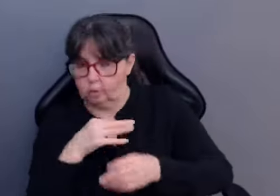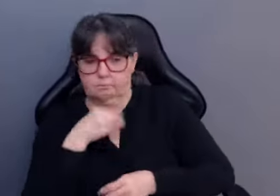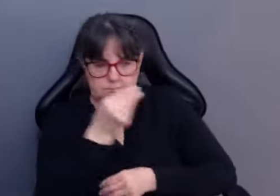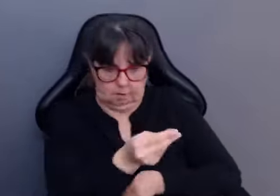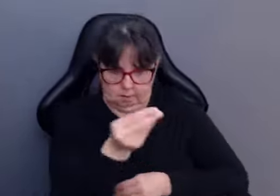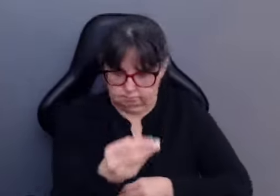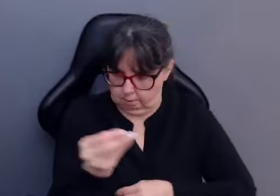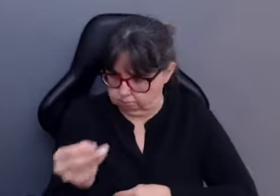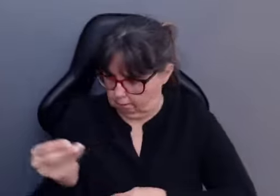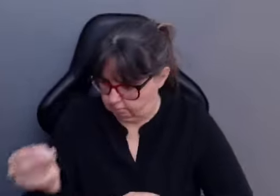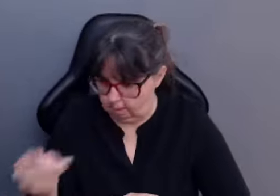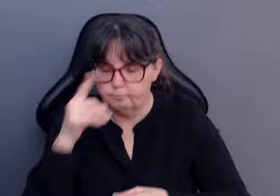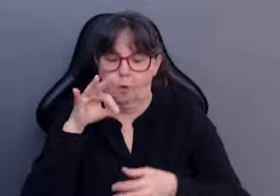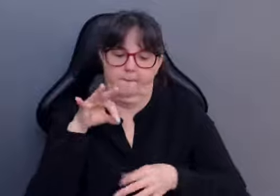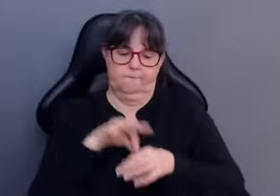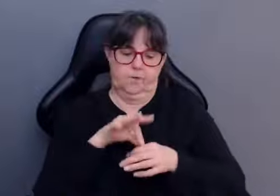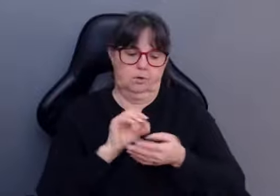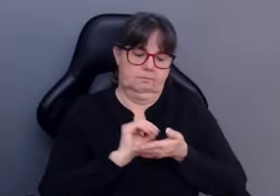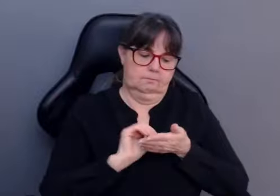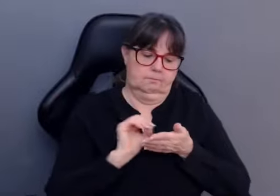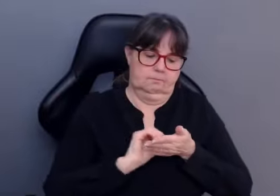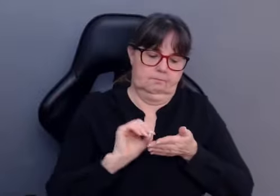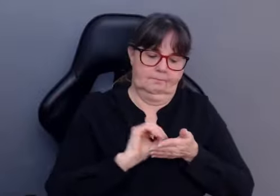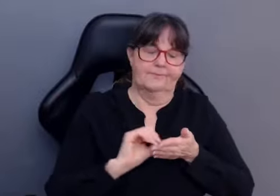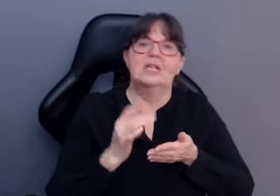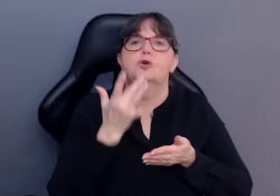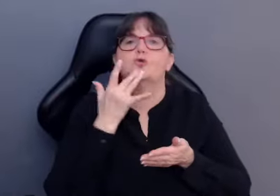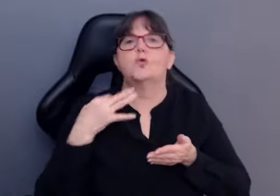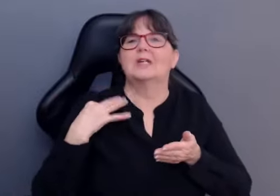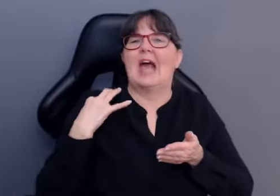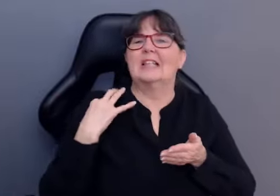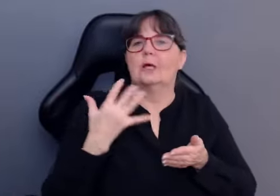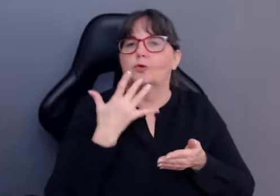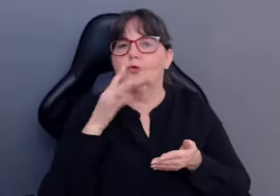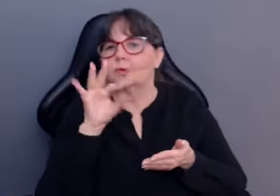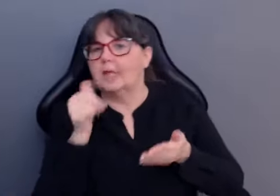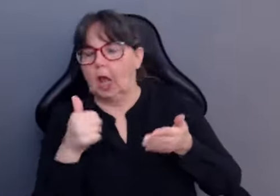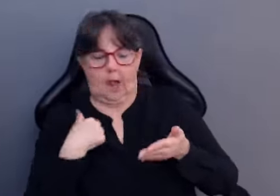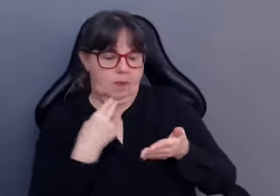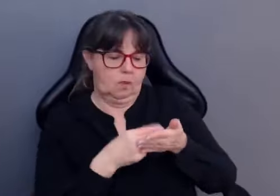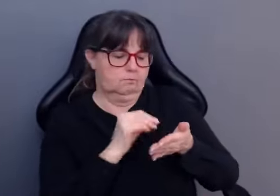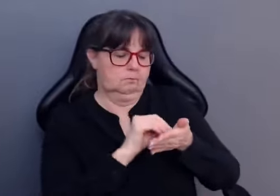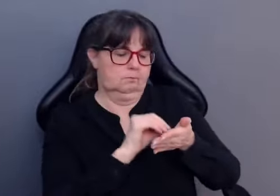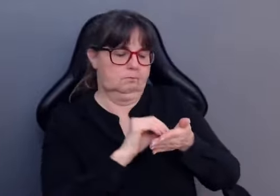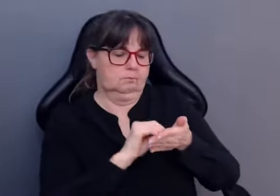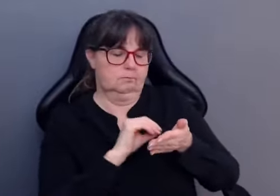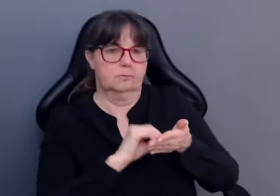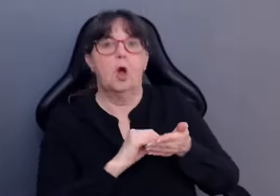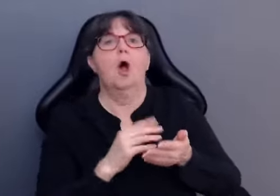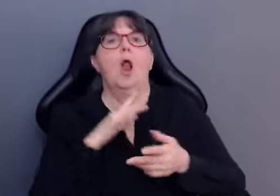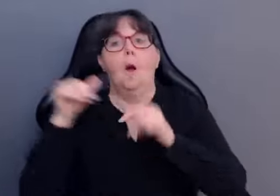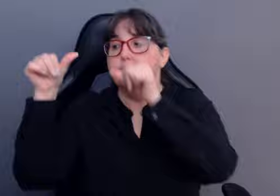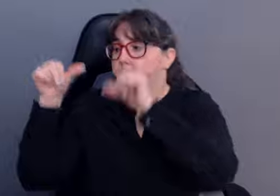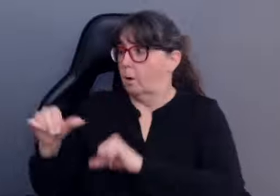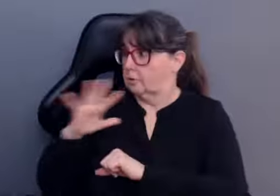voter. Ceux-ci indiquent les candidats de leur choix selon le nombre de postes en